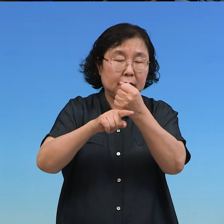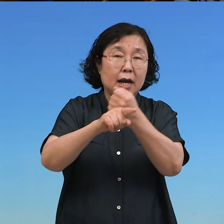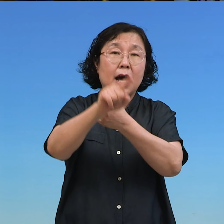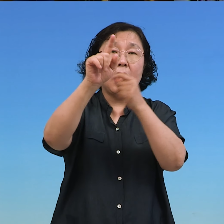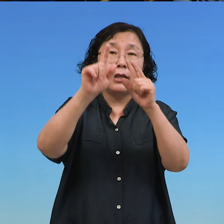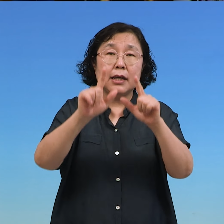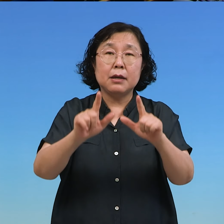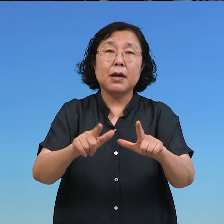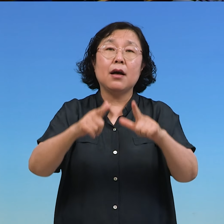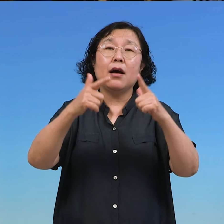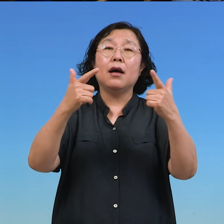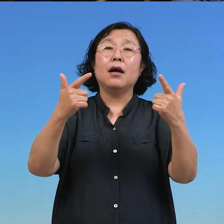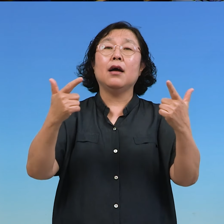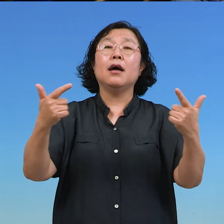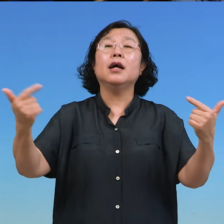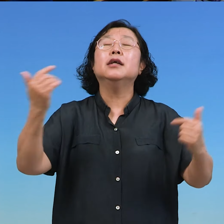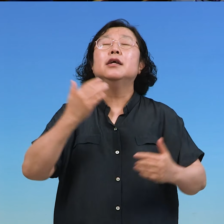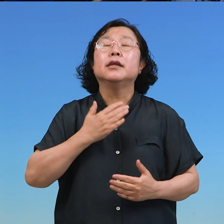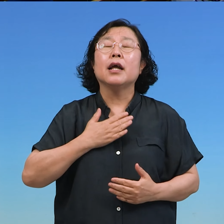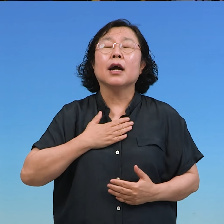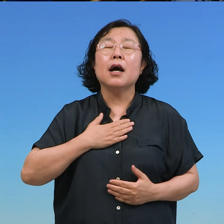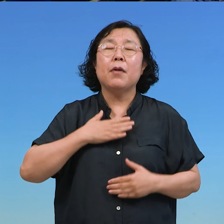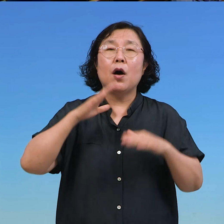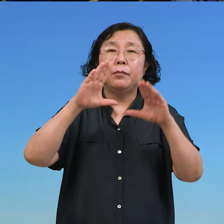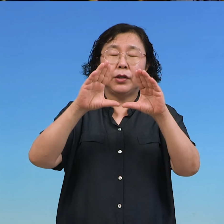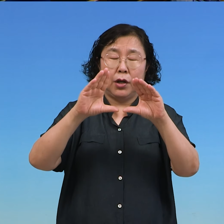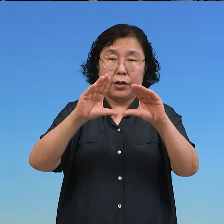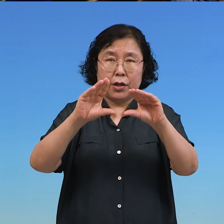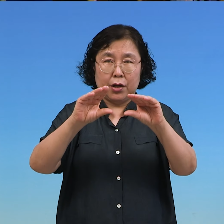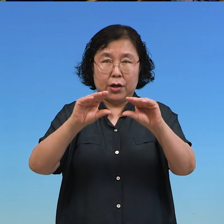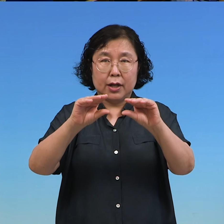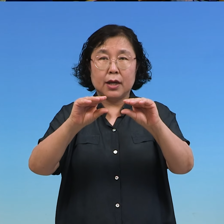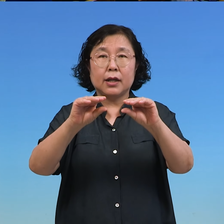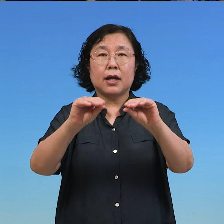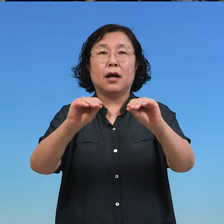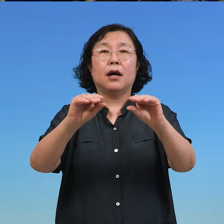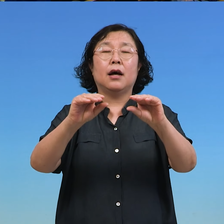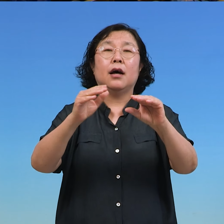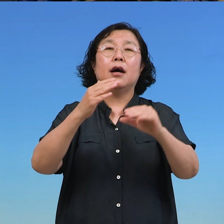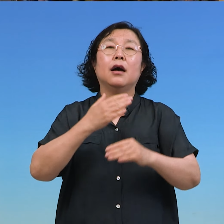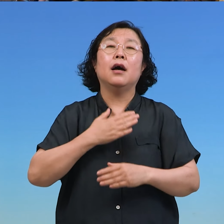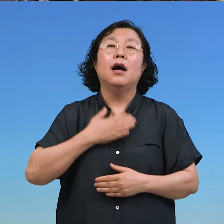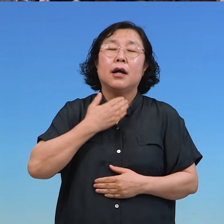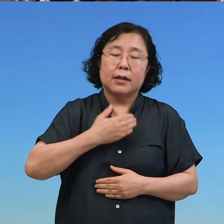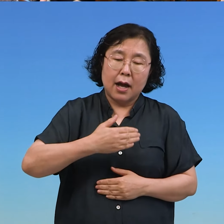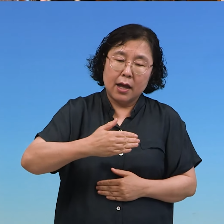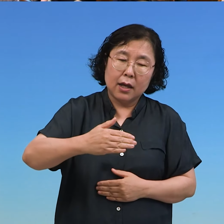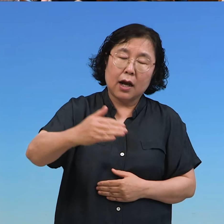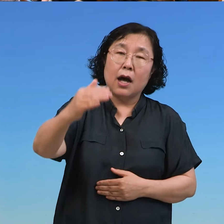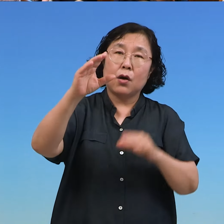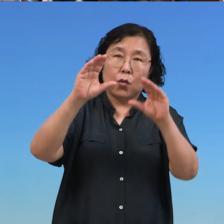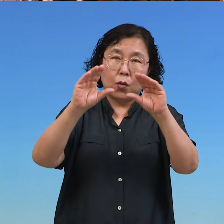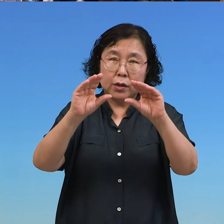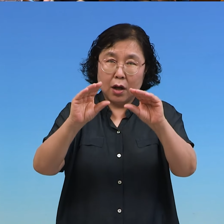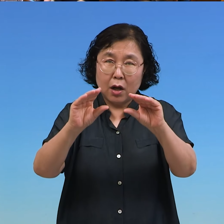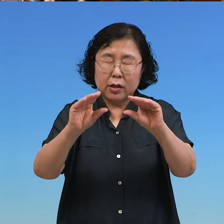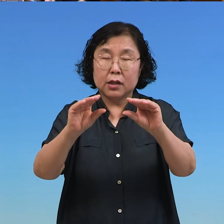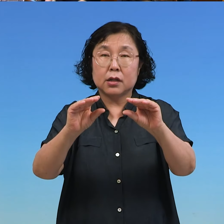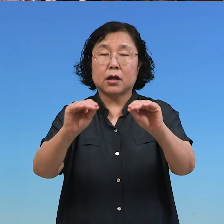내가 멈춰서리다 내가 멈춰서리다 나의 가고서는 거